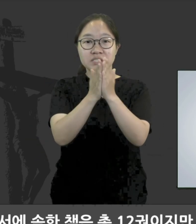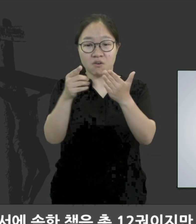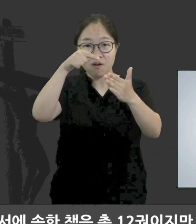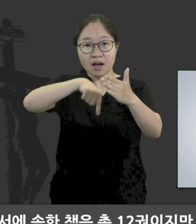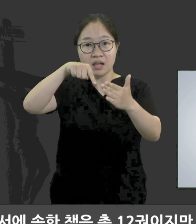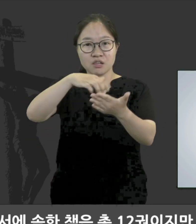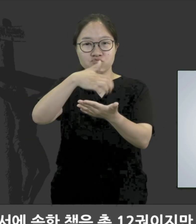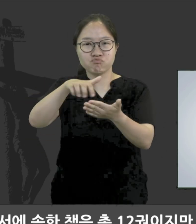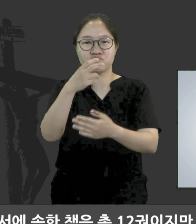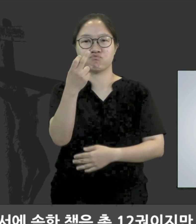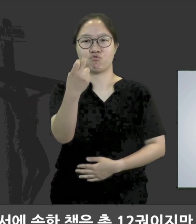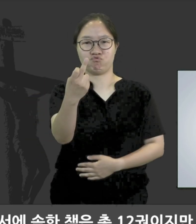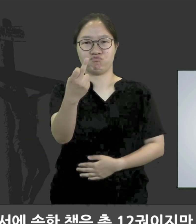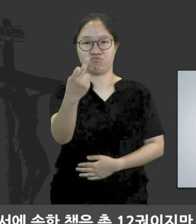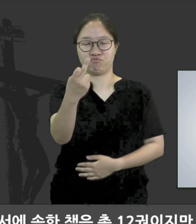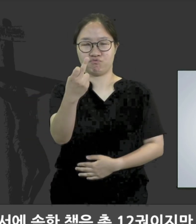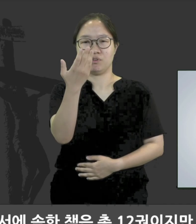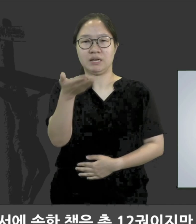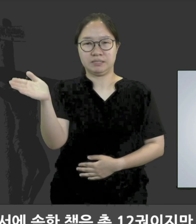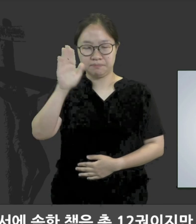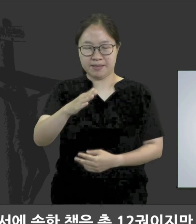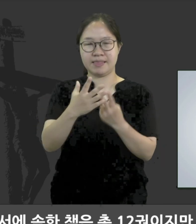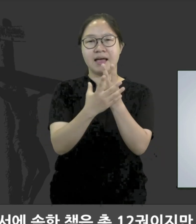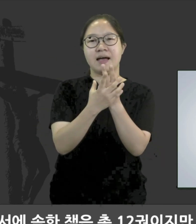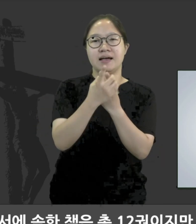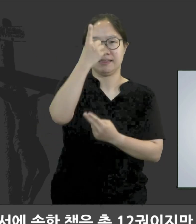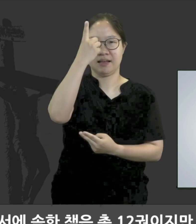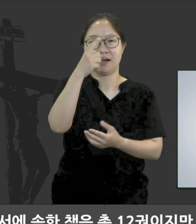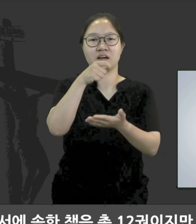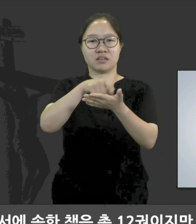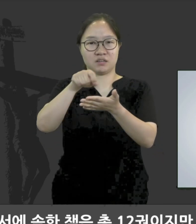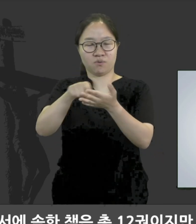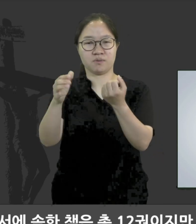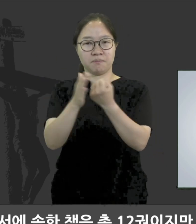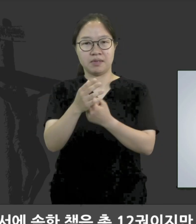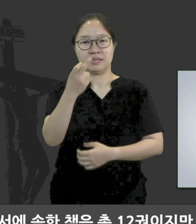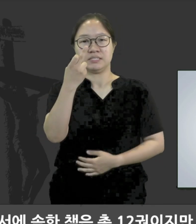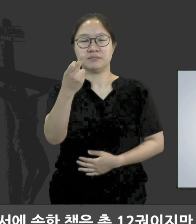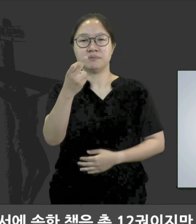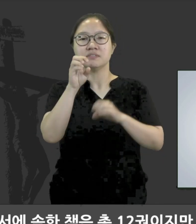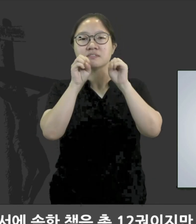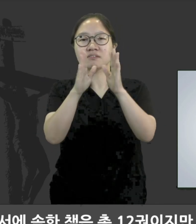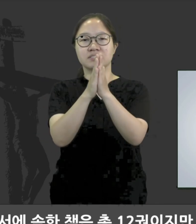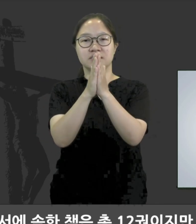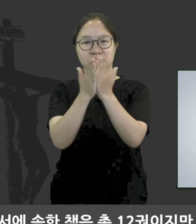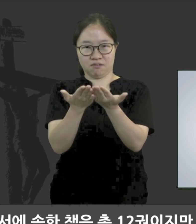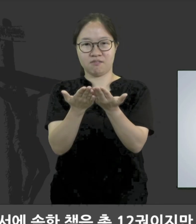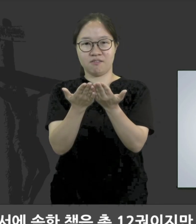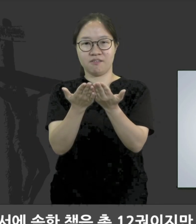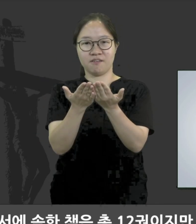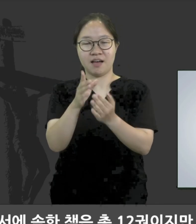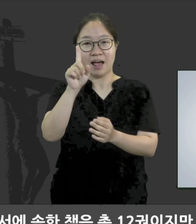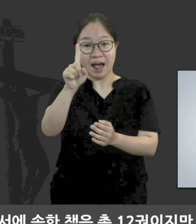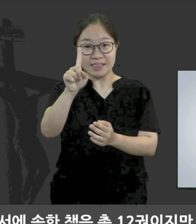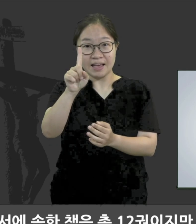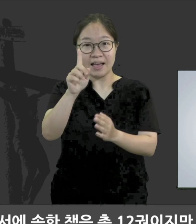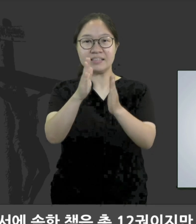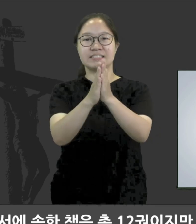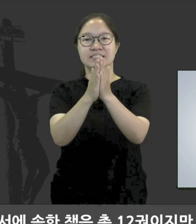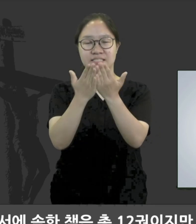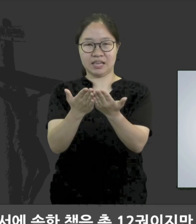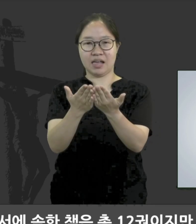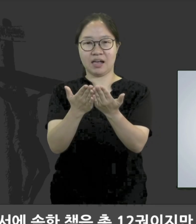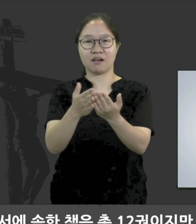속한 책은 총 12권이지만 하나의 두루마리에 기록되어 12선지서라고 불리며 한 권의